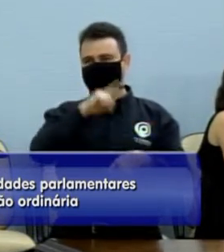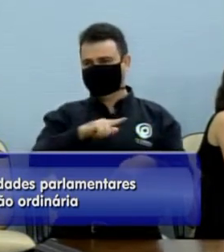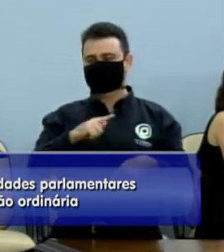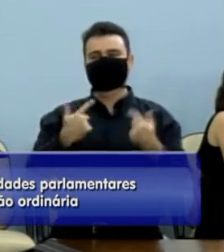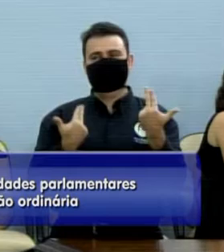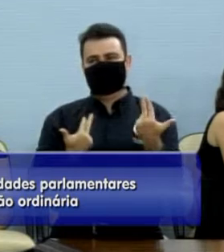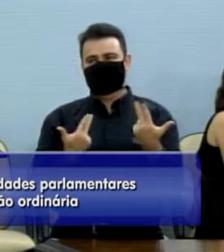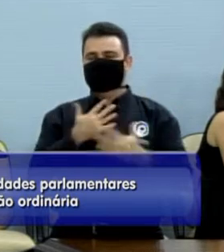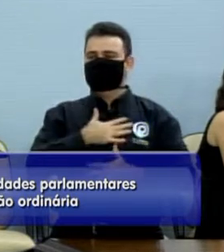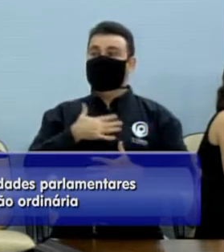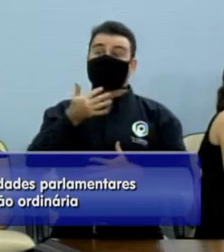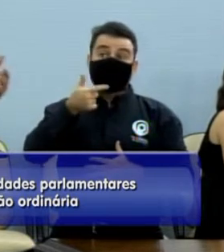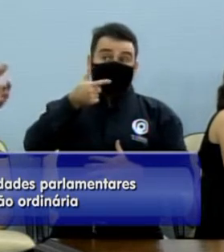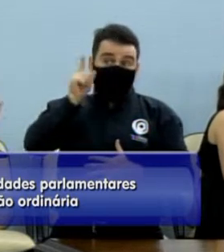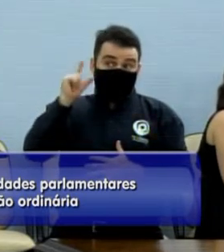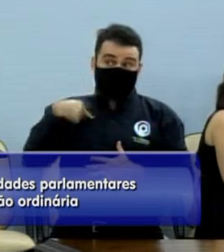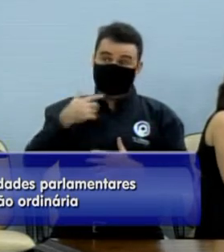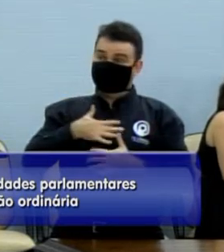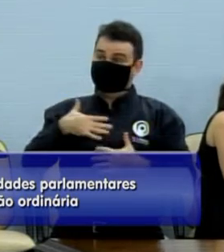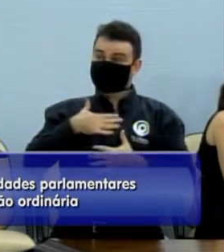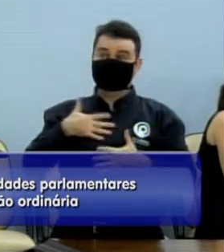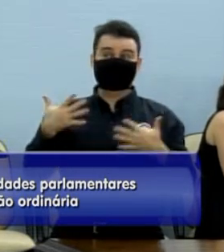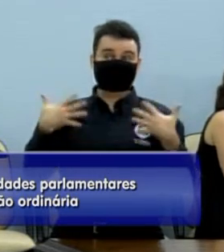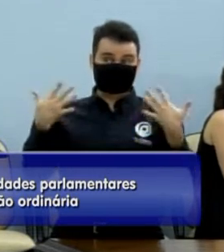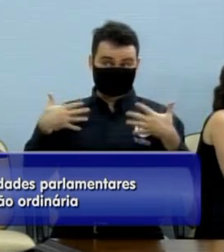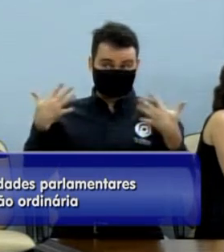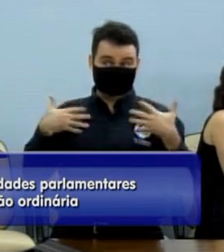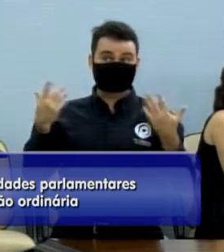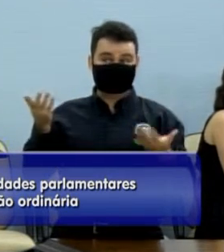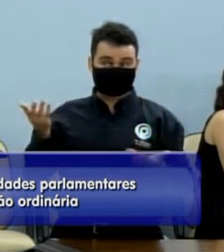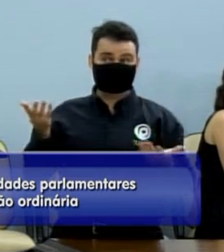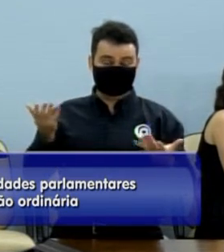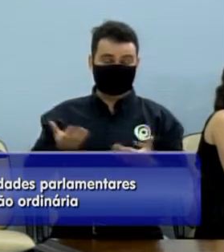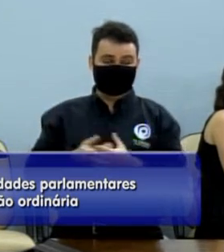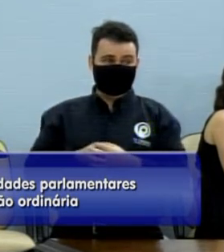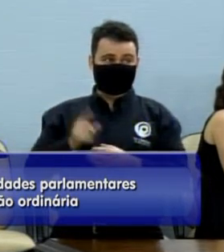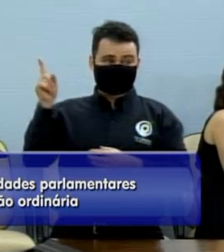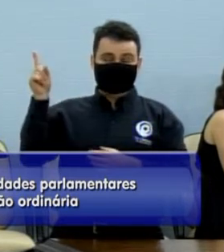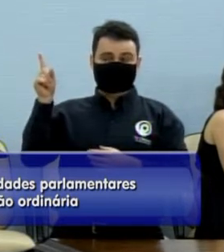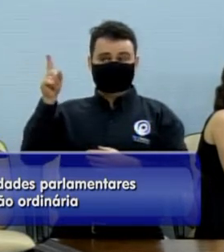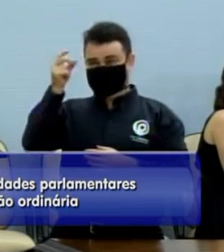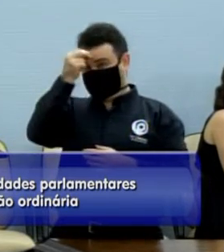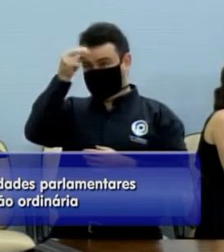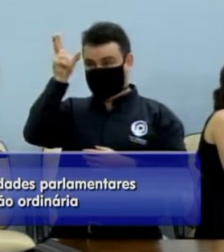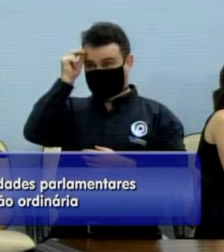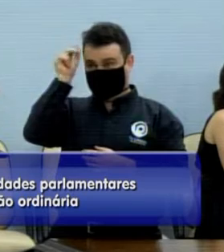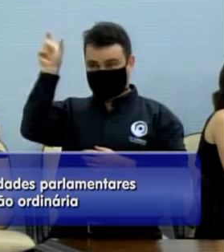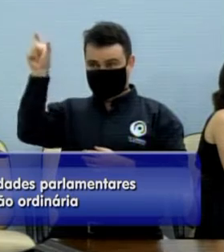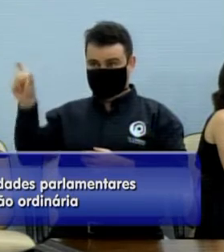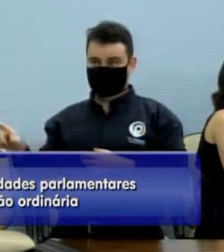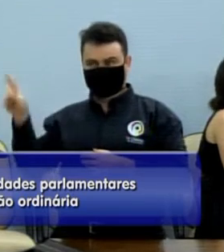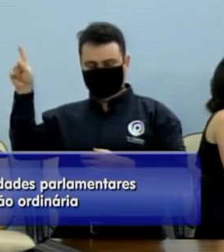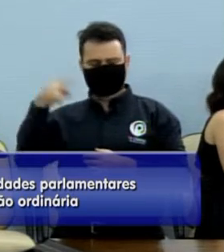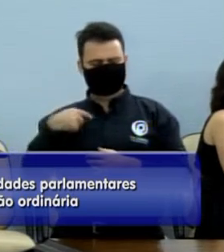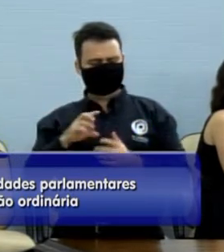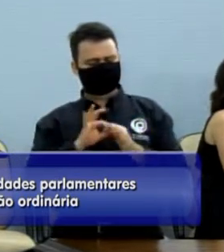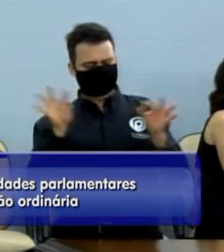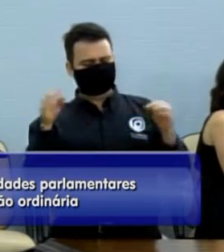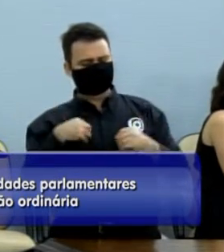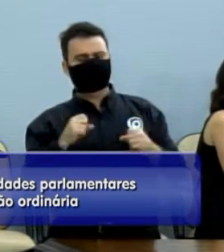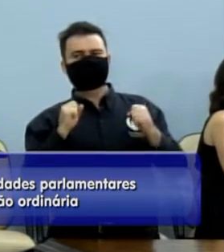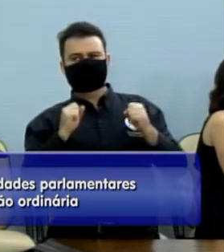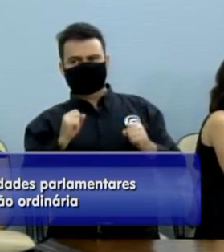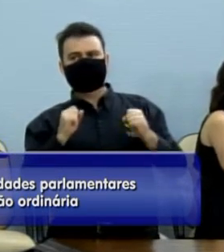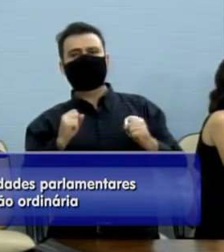feliz, muito honrado por terem falado aí, portanto, né, o prefeito até autorizando aí